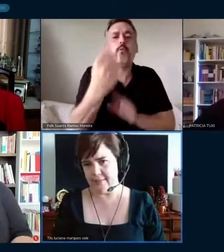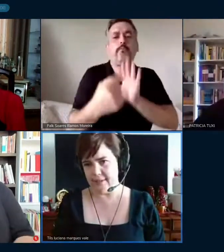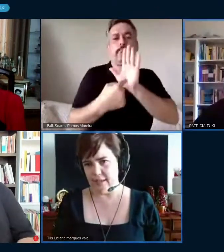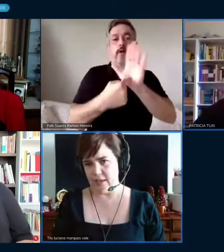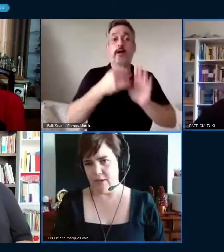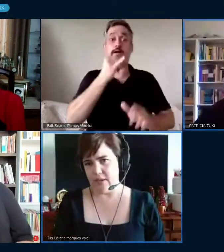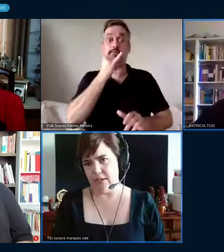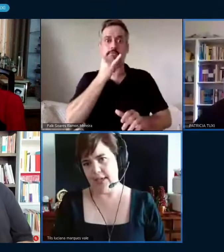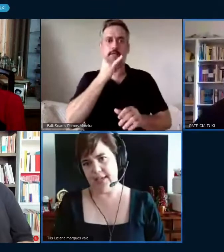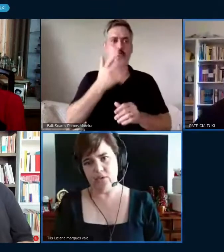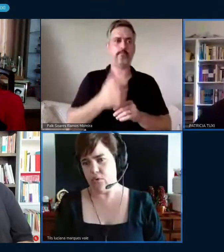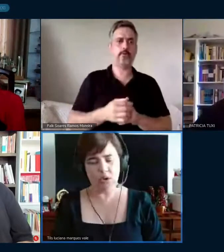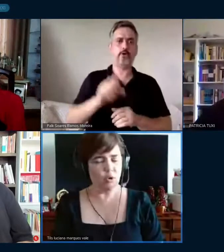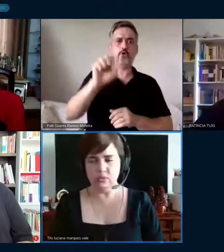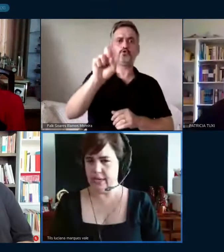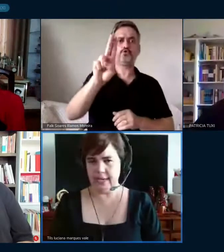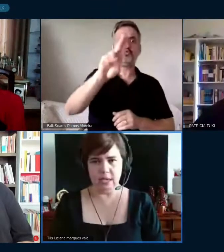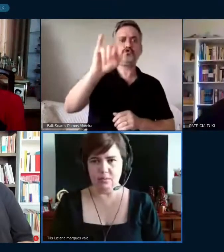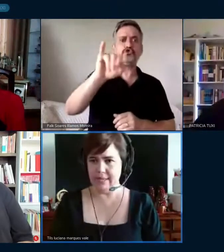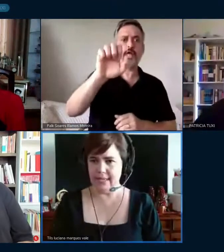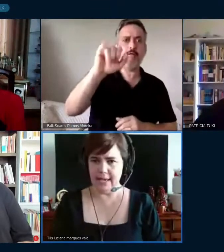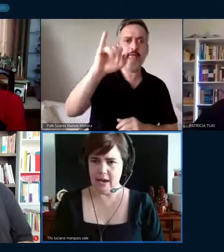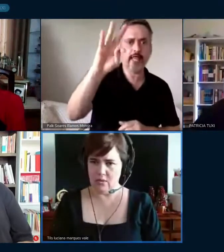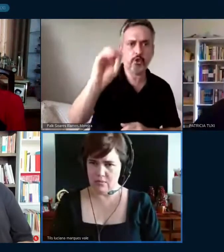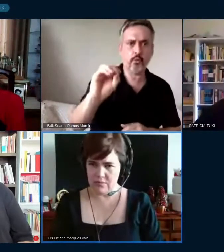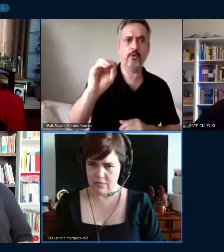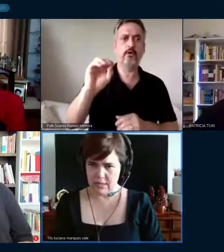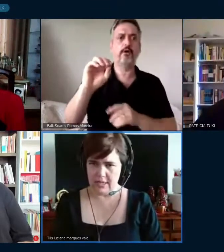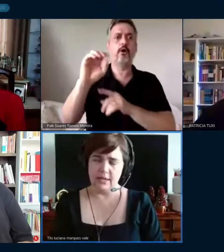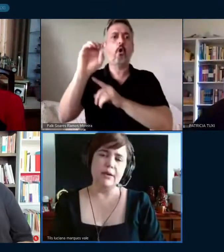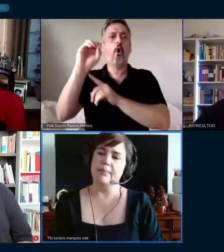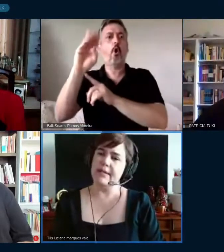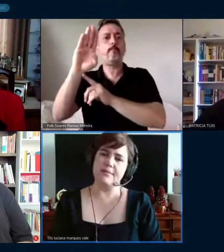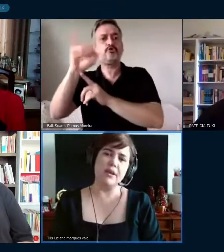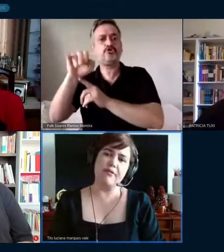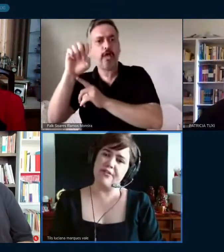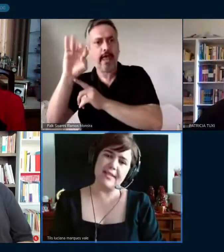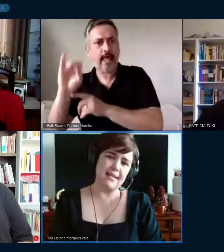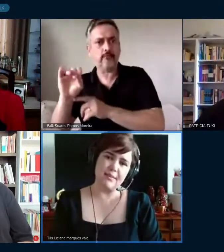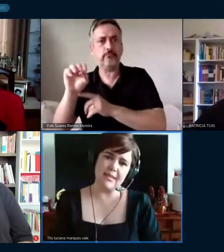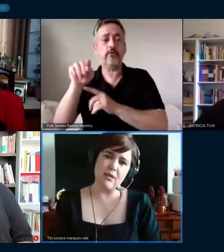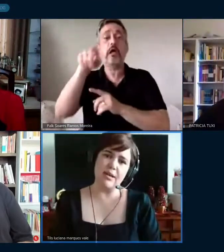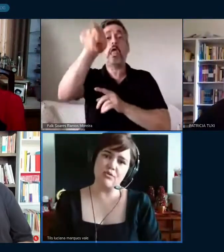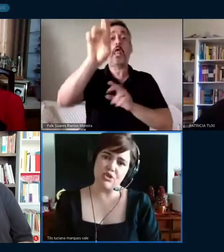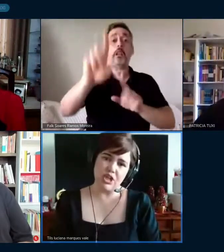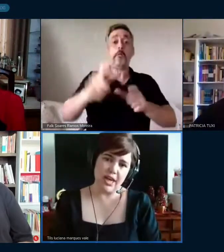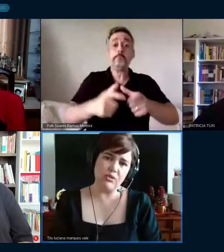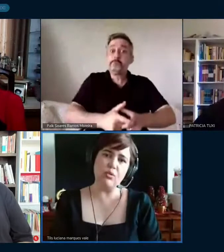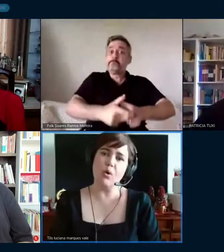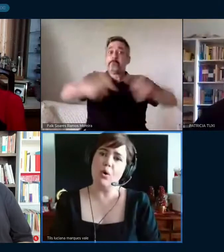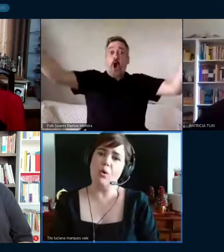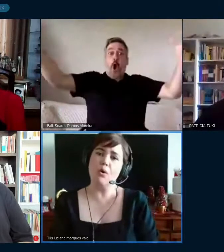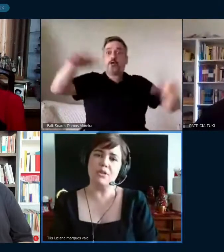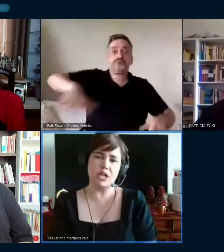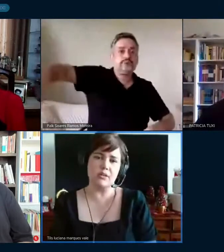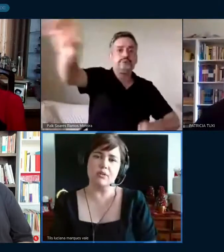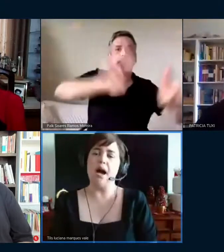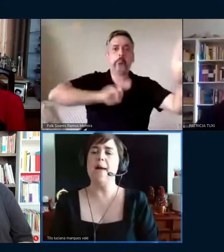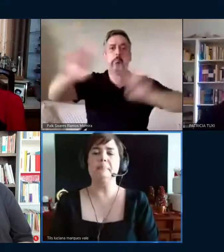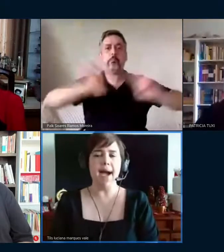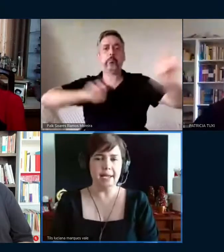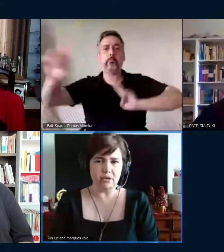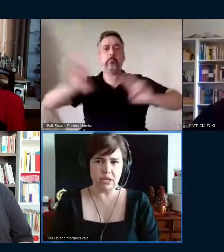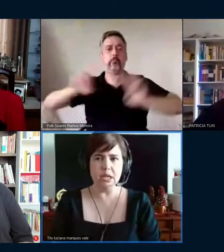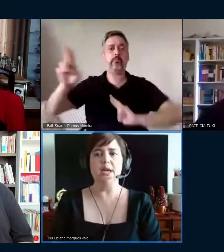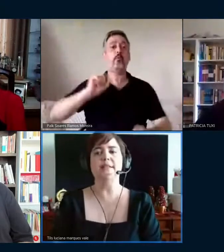entender. E aí eu não encontrei nenhum material, por exemplo, que fizesse menção a sujeito ou objeto.